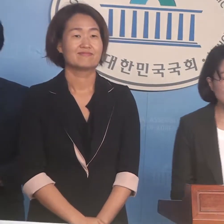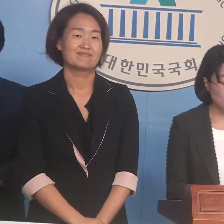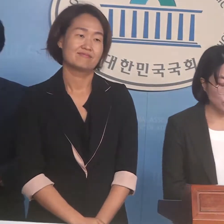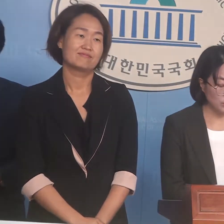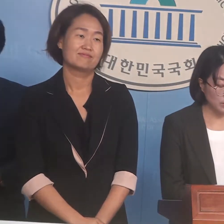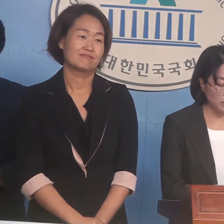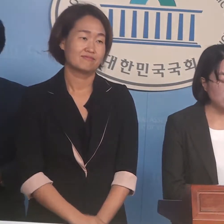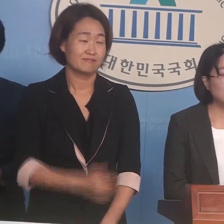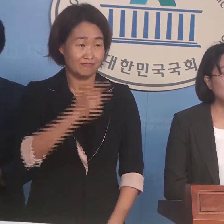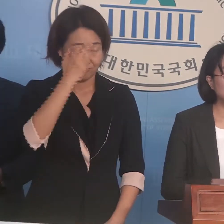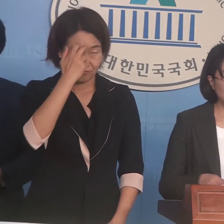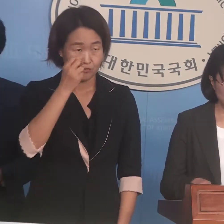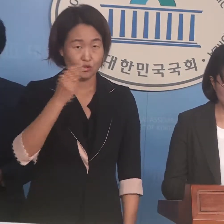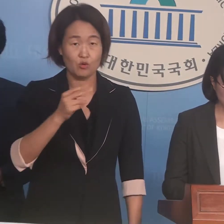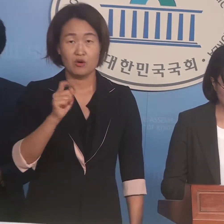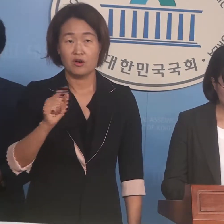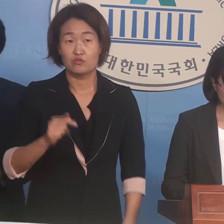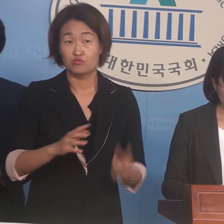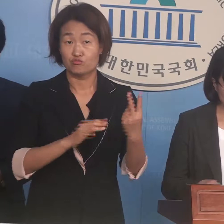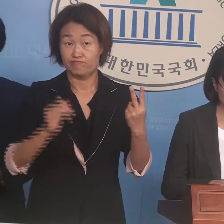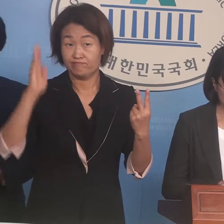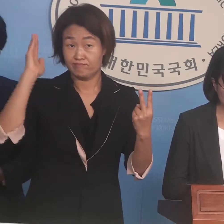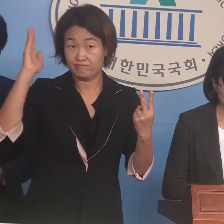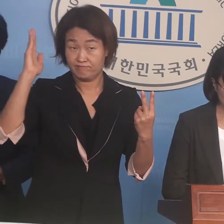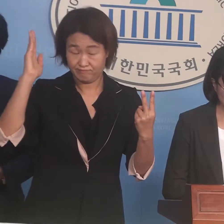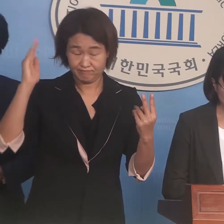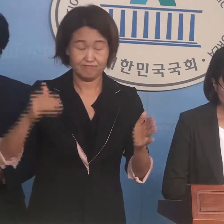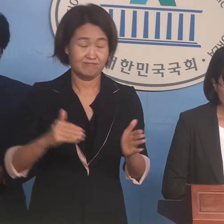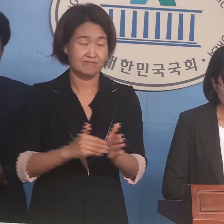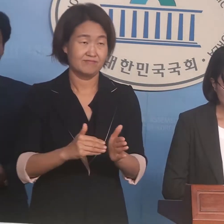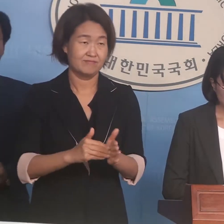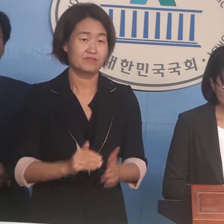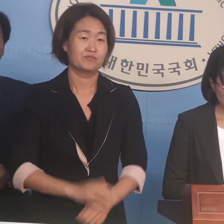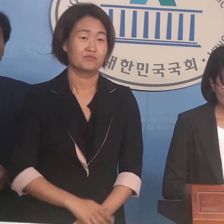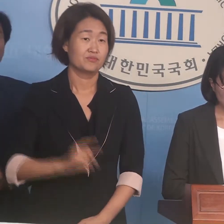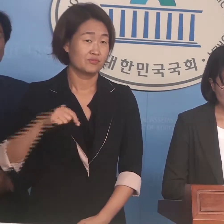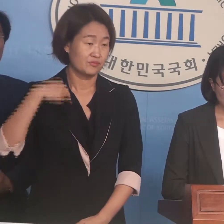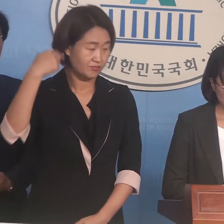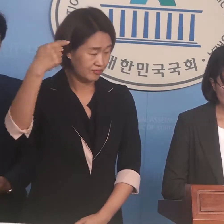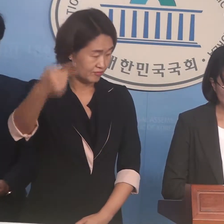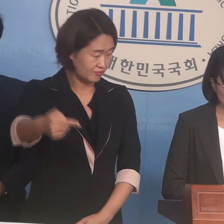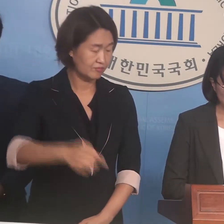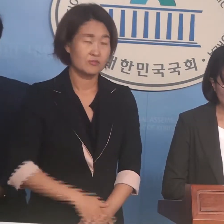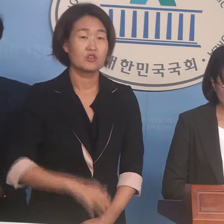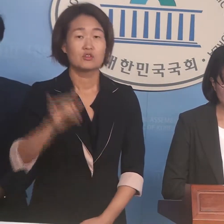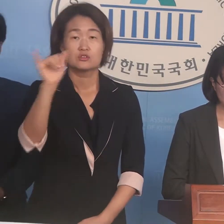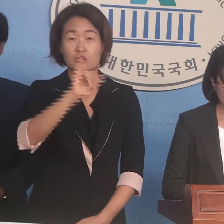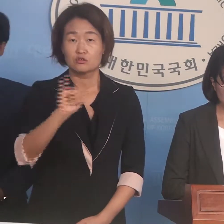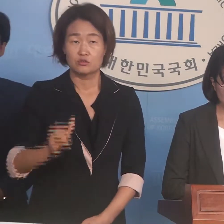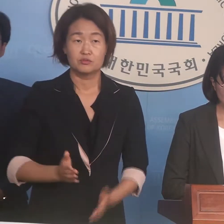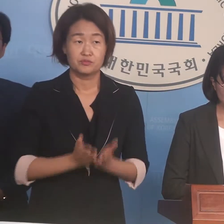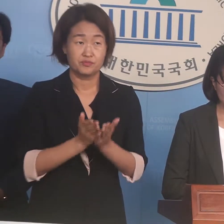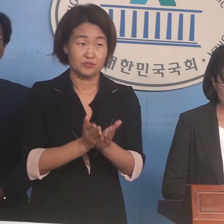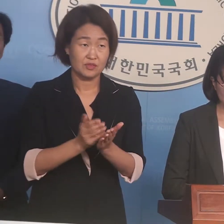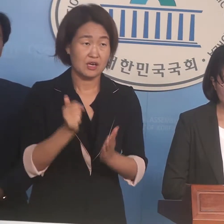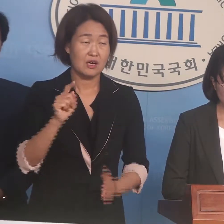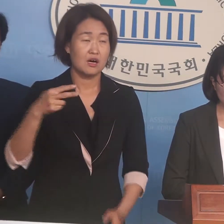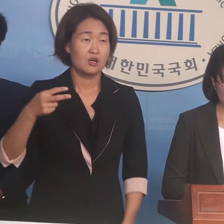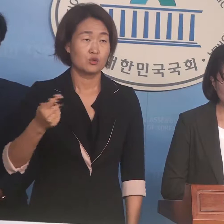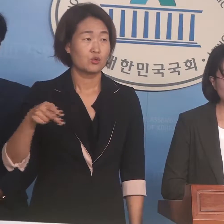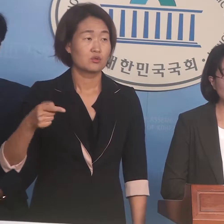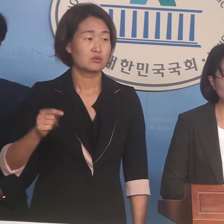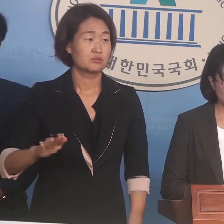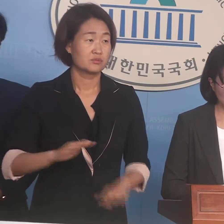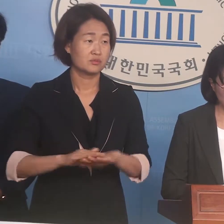네, 최성우 위원장과 한익길 위원장 두 분 발언 들었습니다. 다음은 전국 조선해양 플랜트 하도급